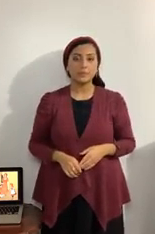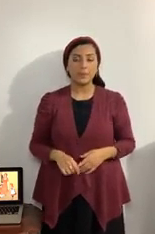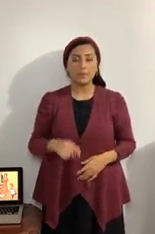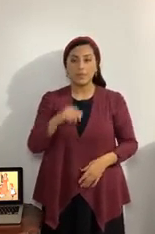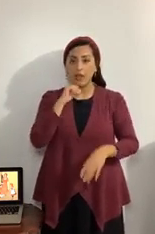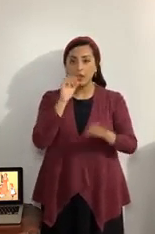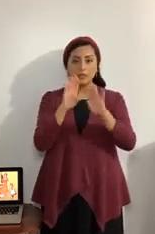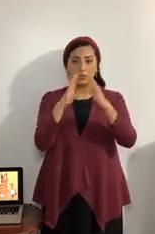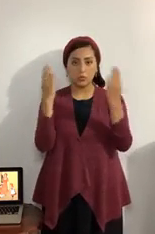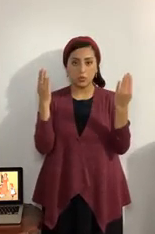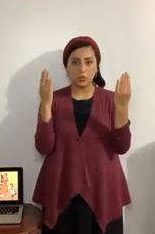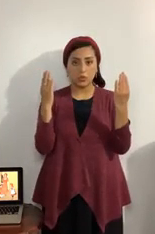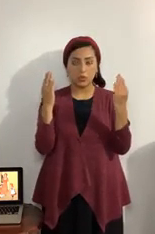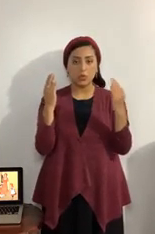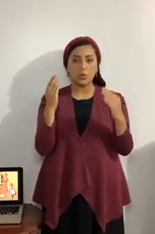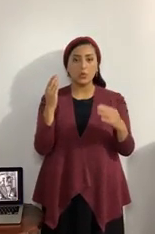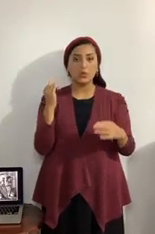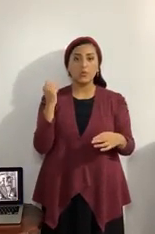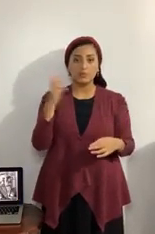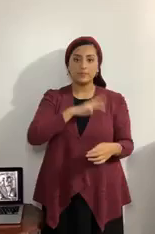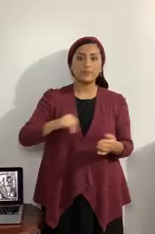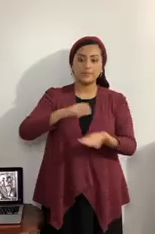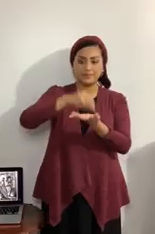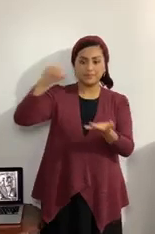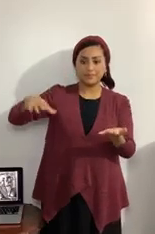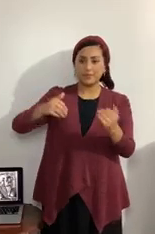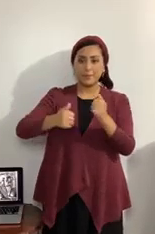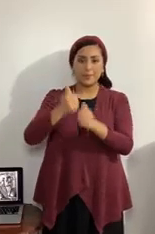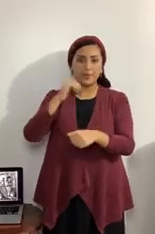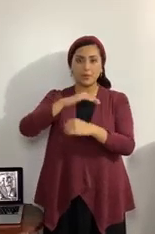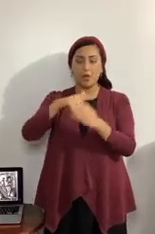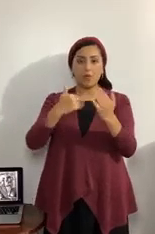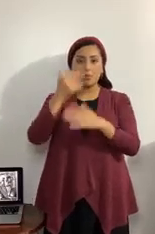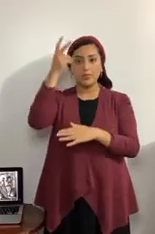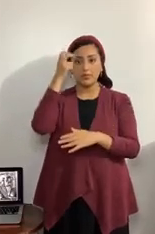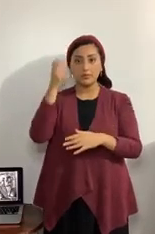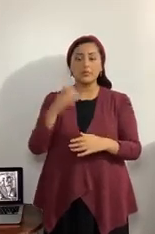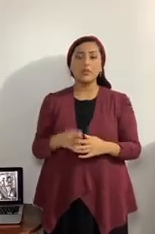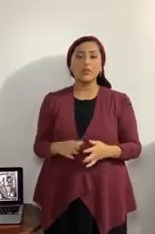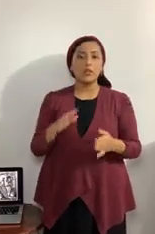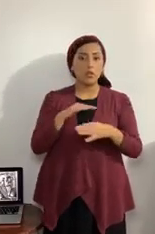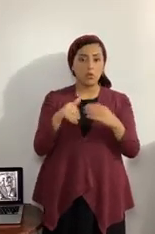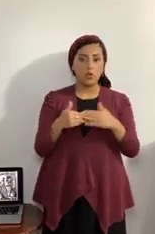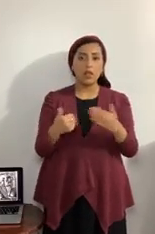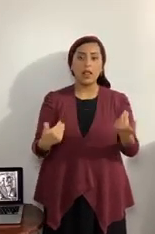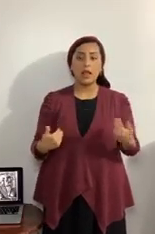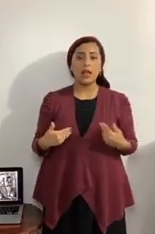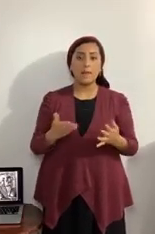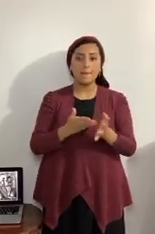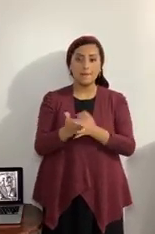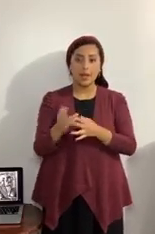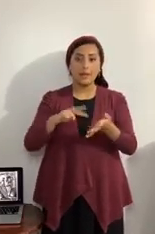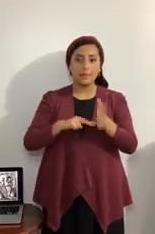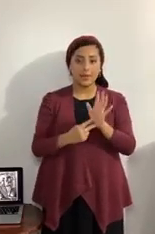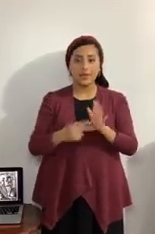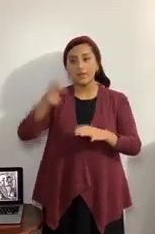puerta. El Señor reprenda al diablo, son puros demonios. ¿Quién va entendiendo? Todo tiene un sentido demoníaco, etcétera,